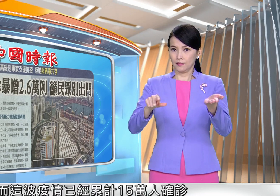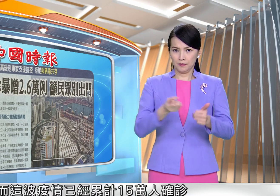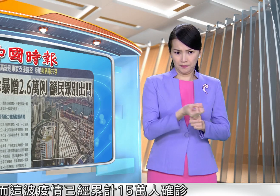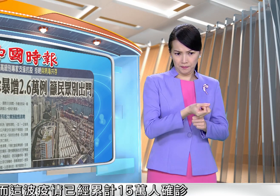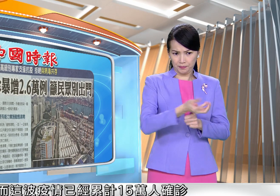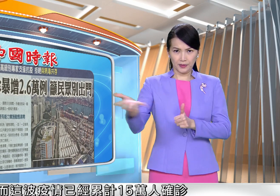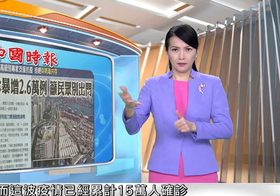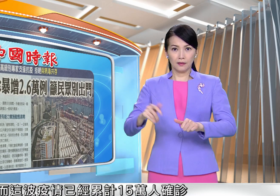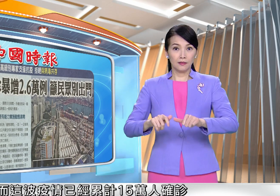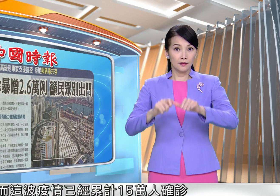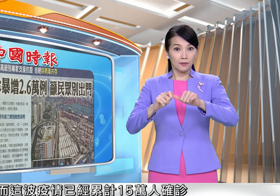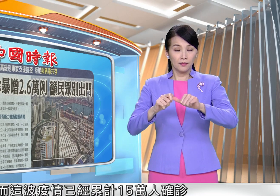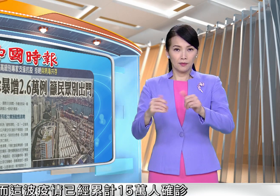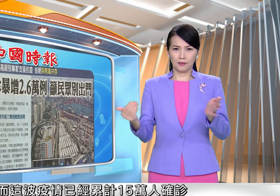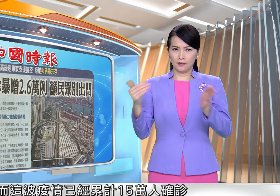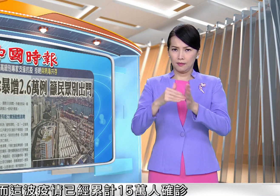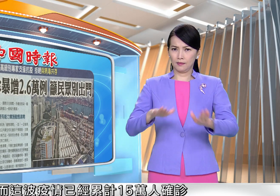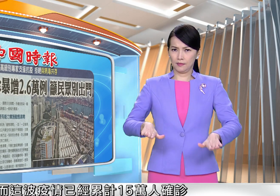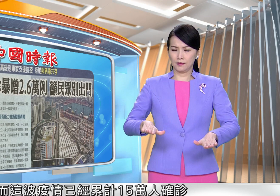计150000人确诊。